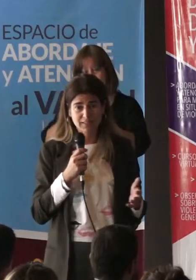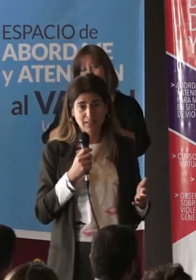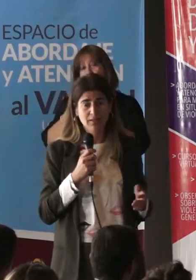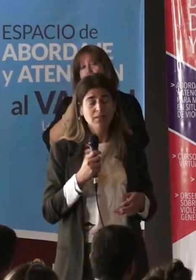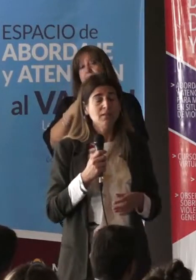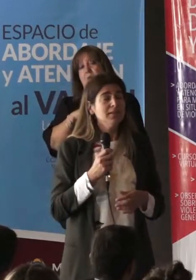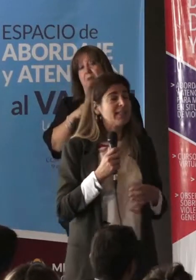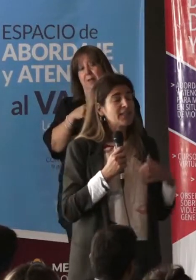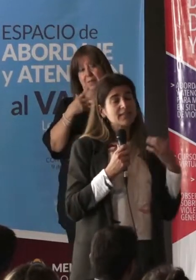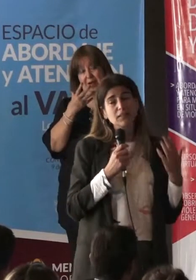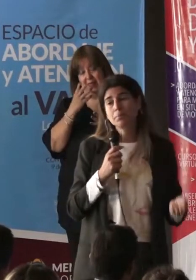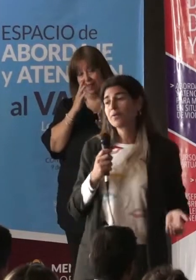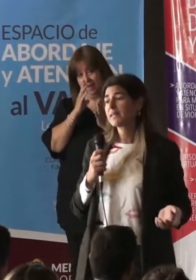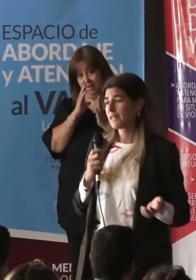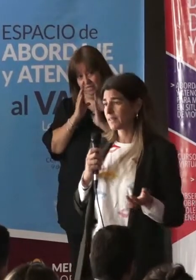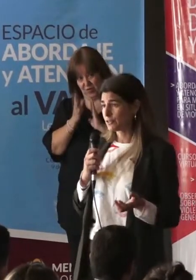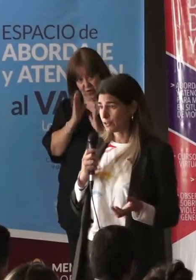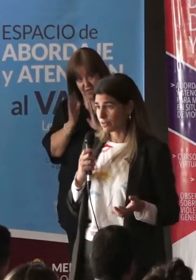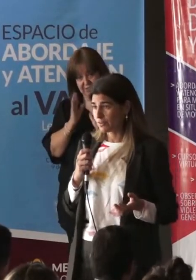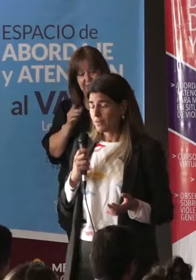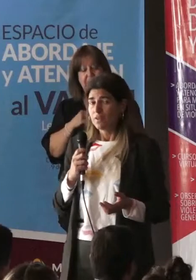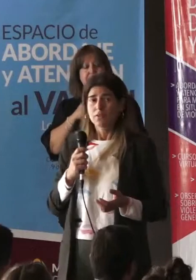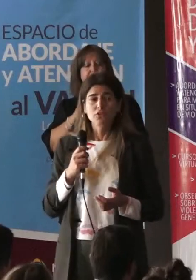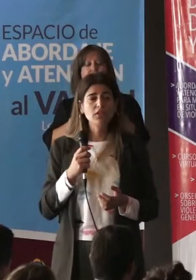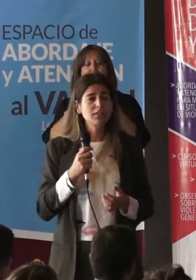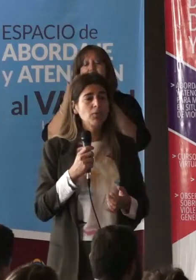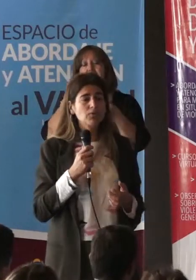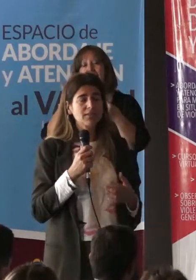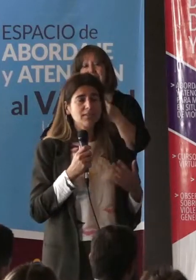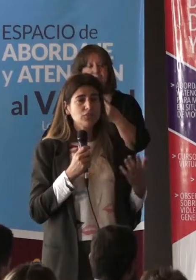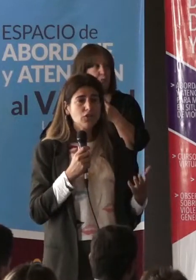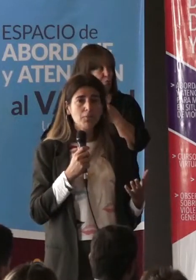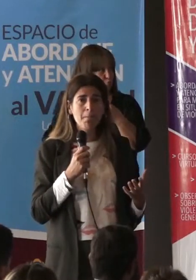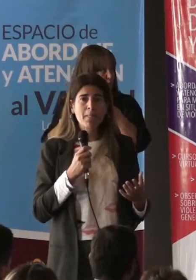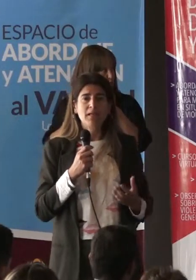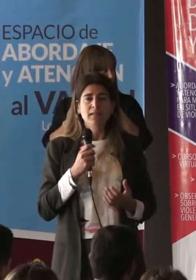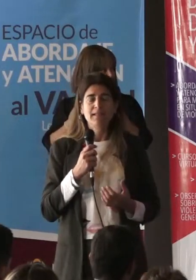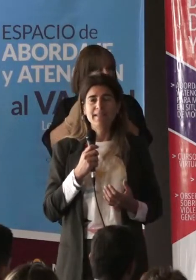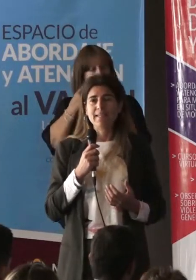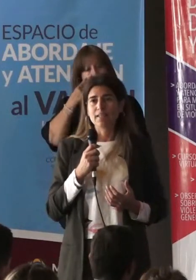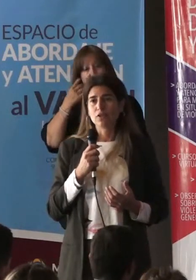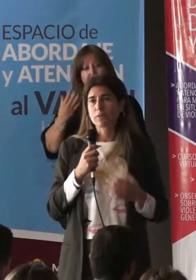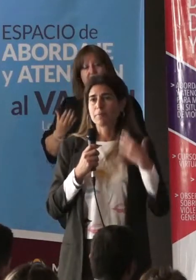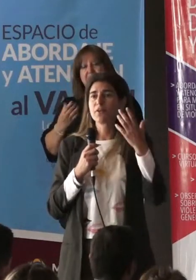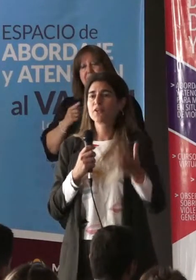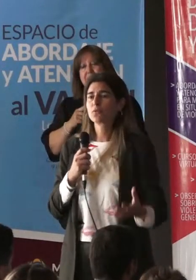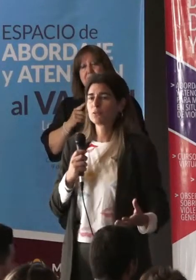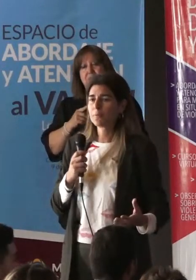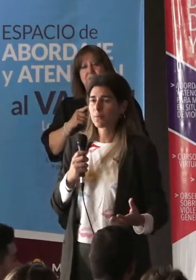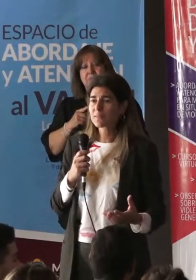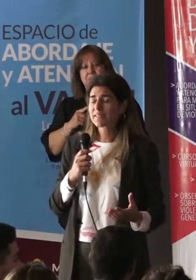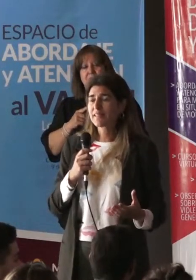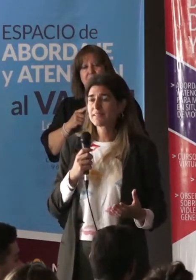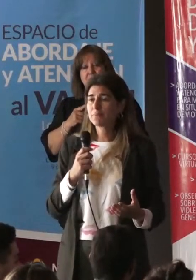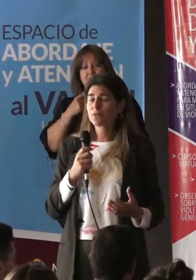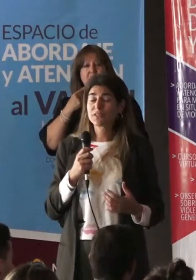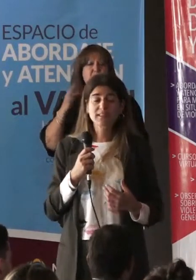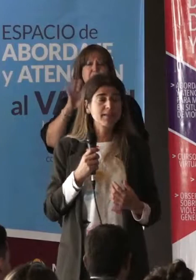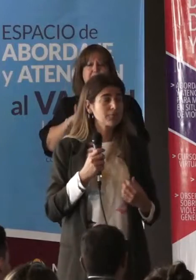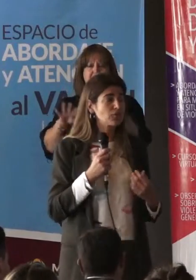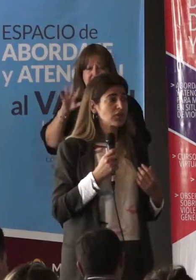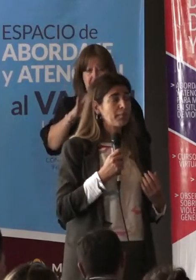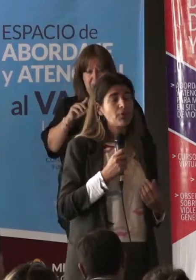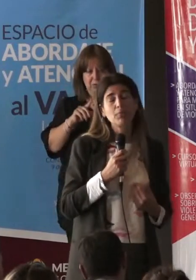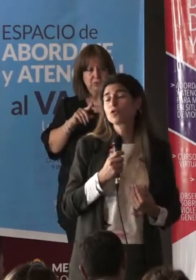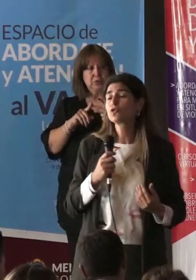de violencia. ¿Y de qué tipo es esta atención? Nosotros tenemos una atención, lo que primero digo cuando me preguntan qué hacemos, es